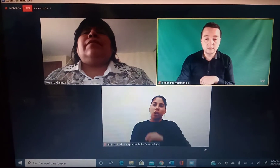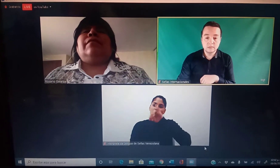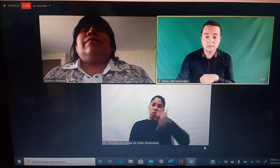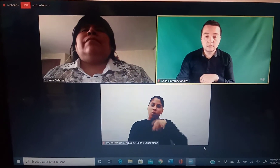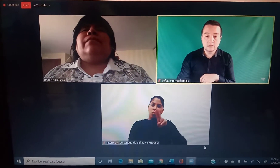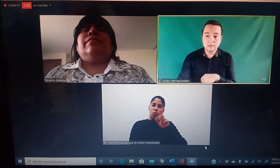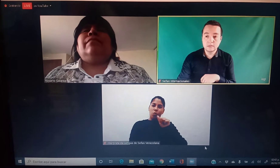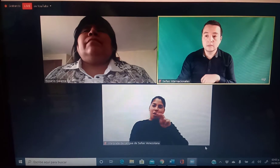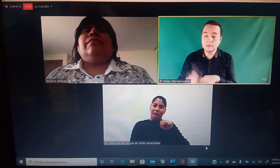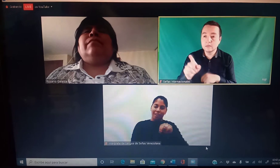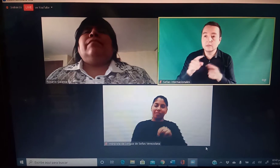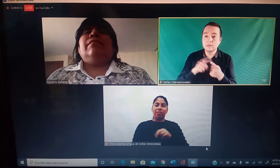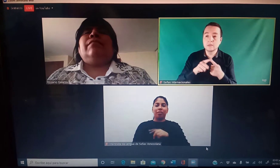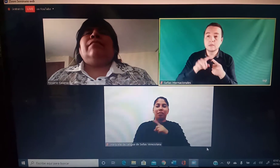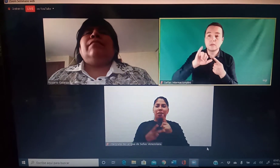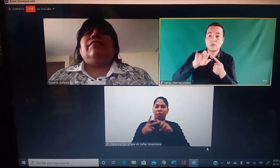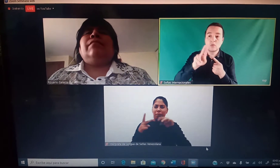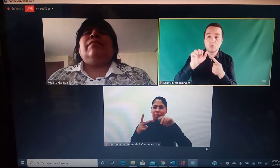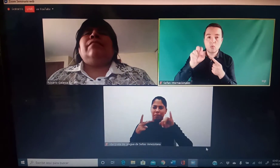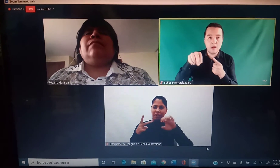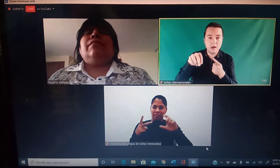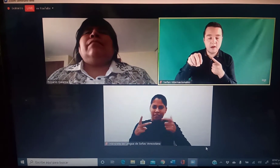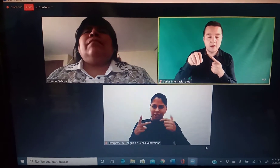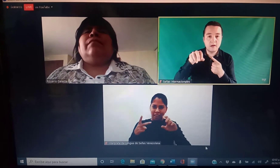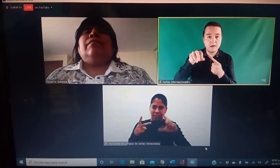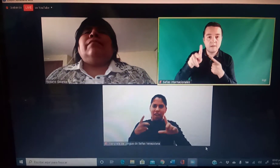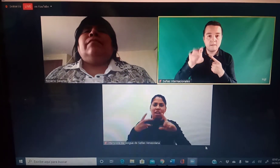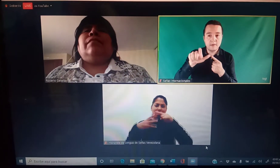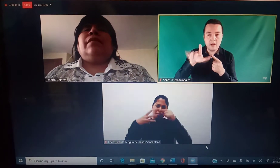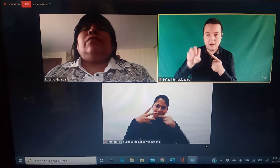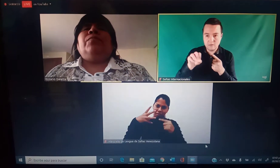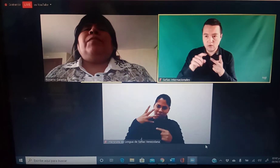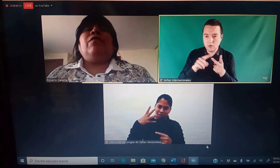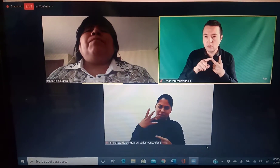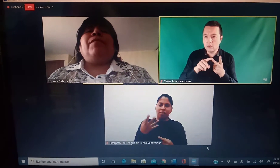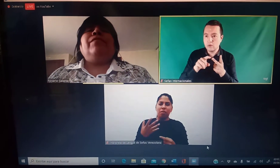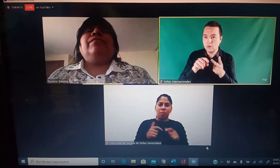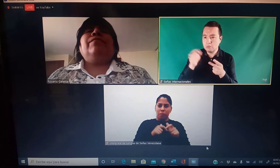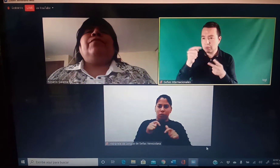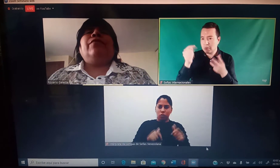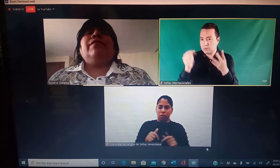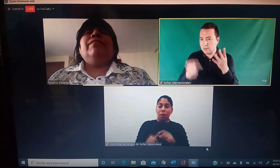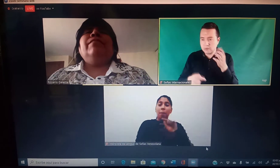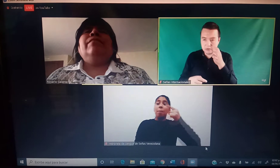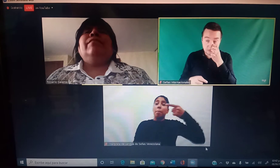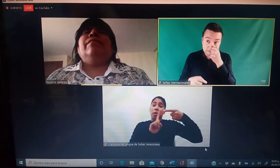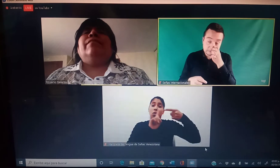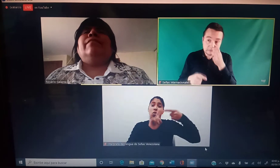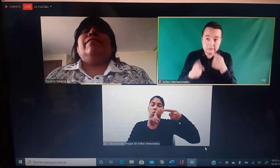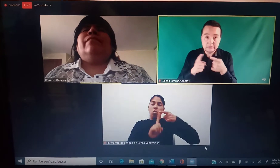Valle y Julín Valle en la colomana. Voy a dar a su paso. Tú primero Juan Pablo, por orden.